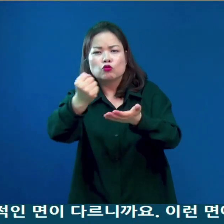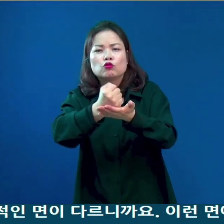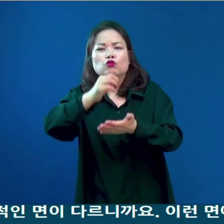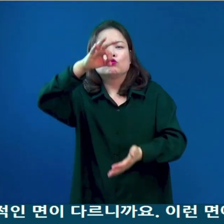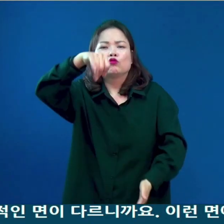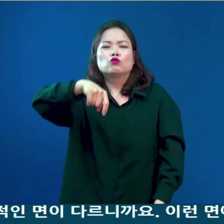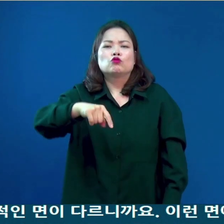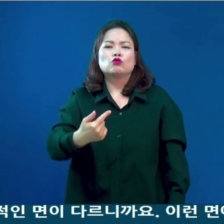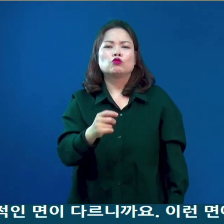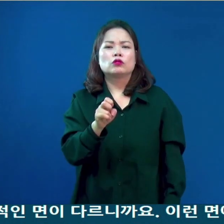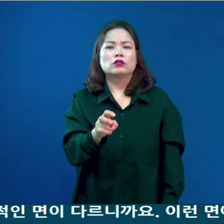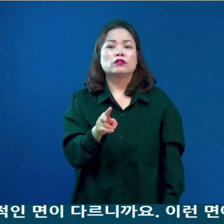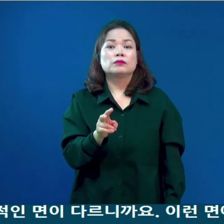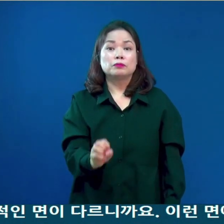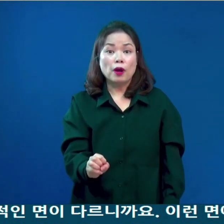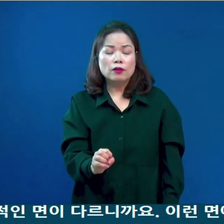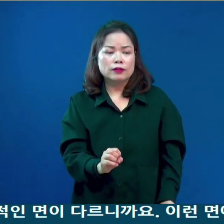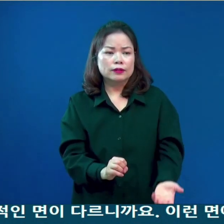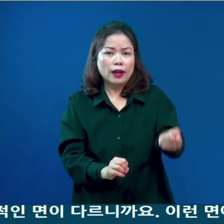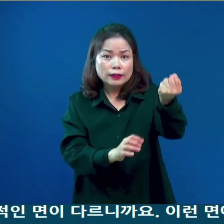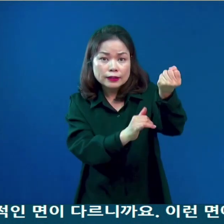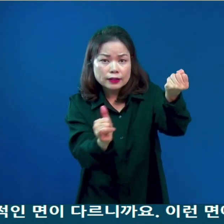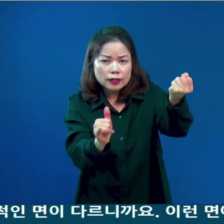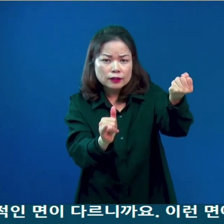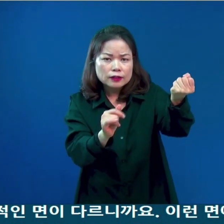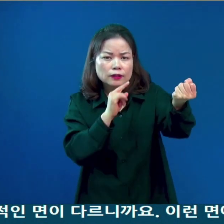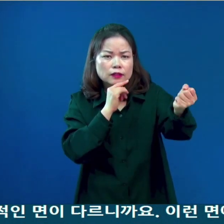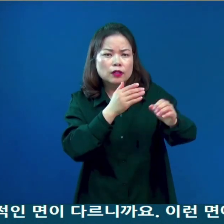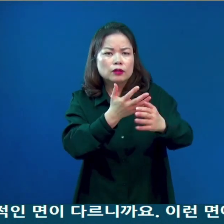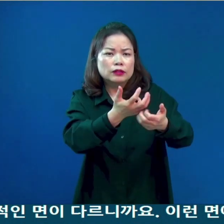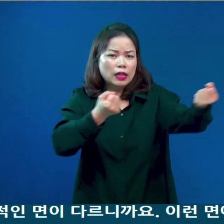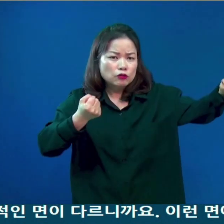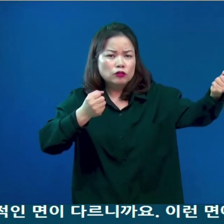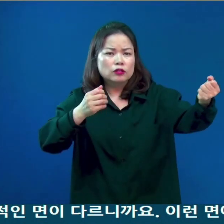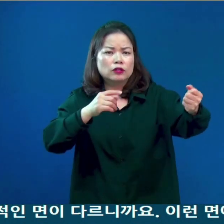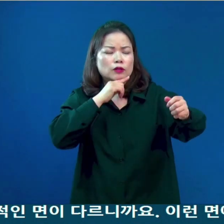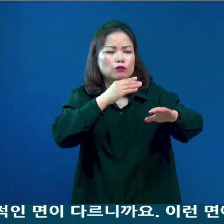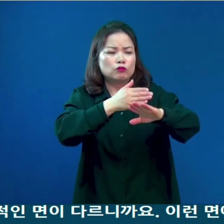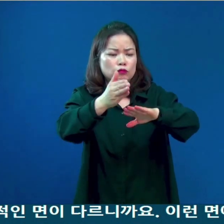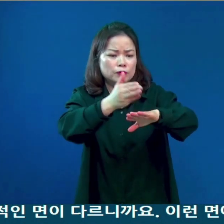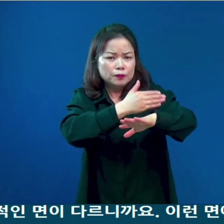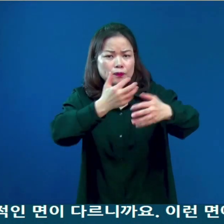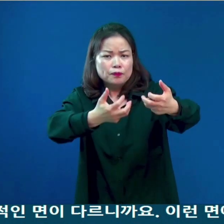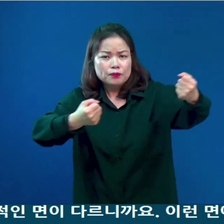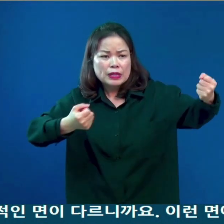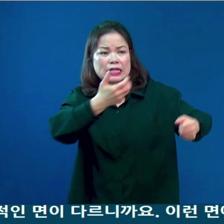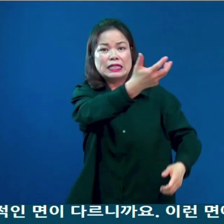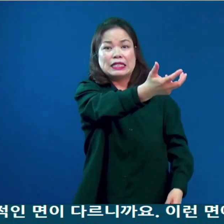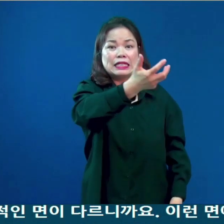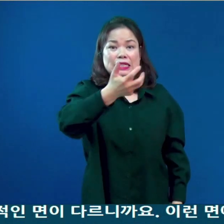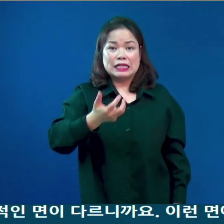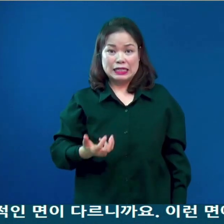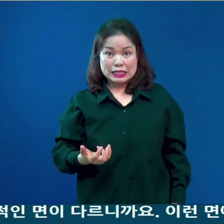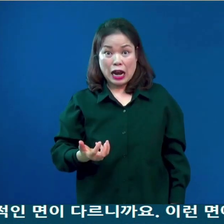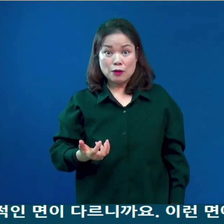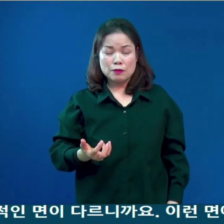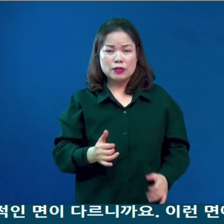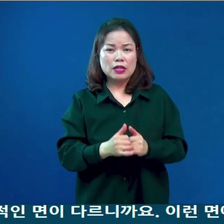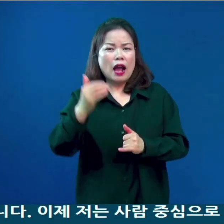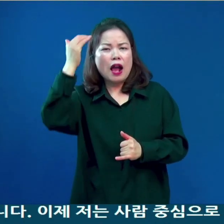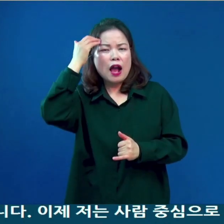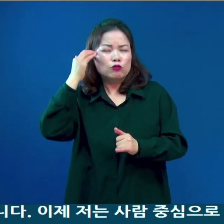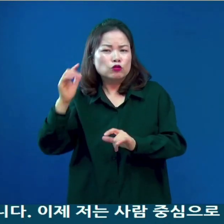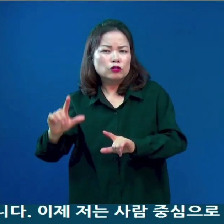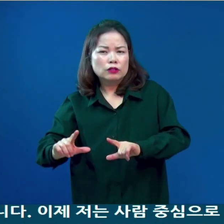사람들을 처음부터 남북이 분단될 때부터 하나님이 실향민이라고 하는 한국